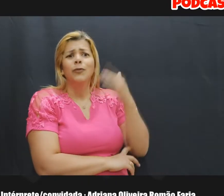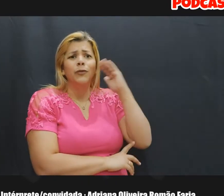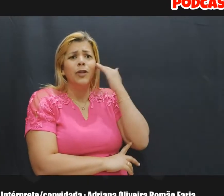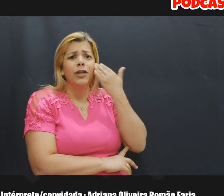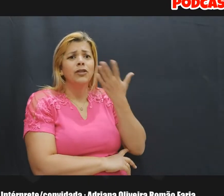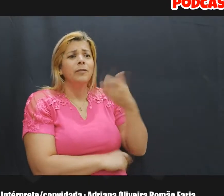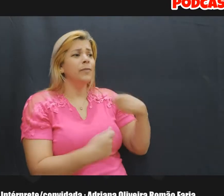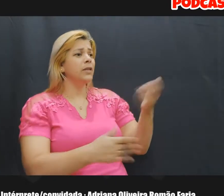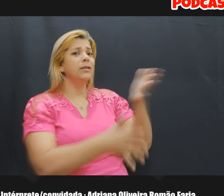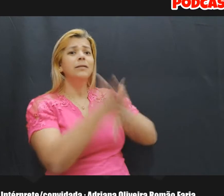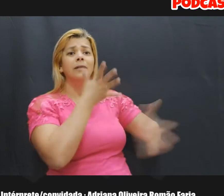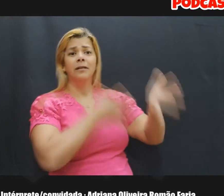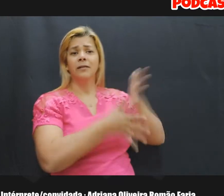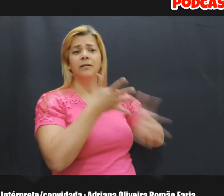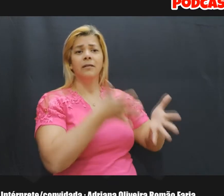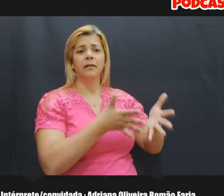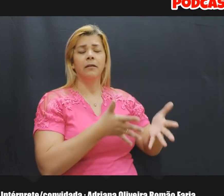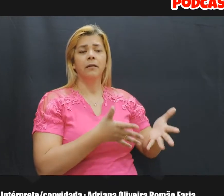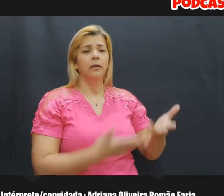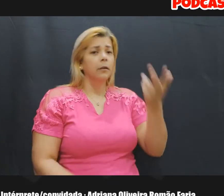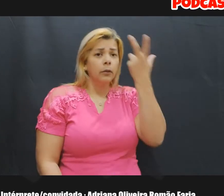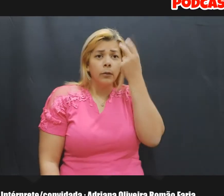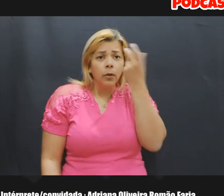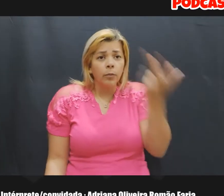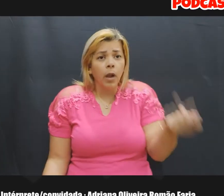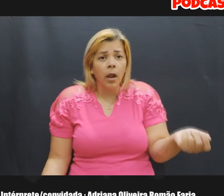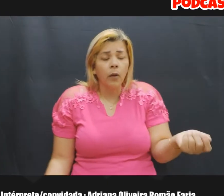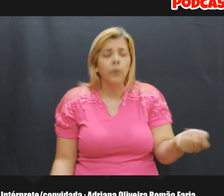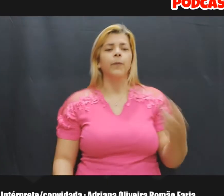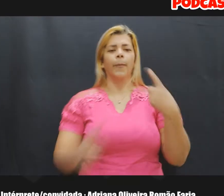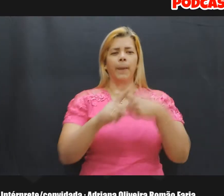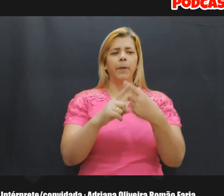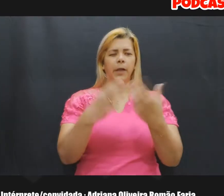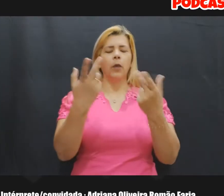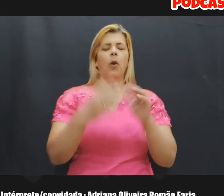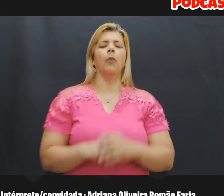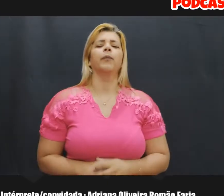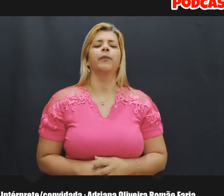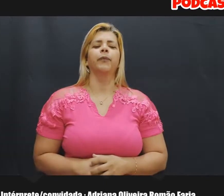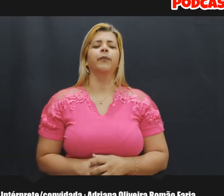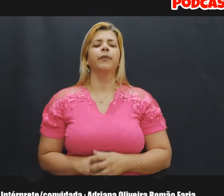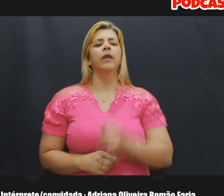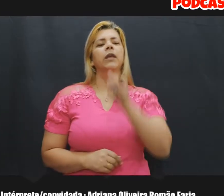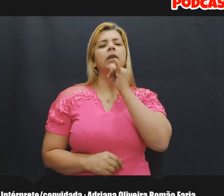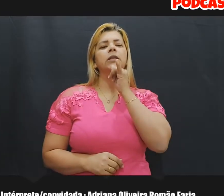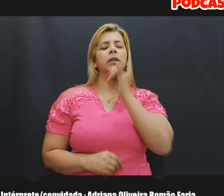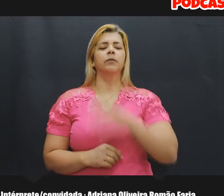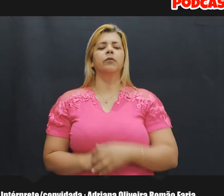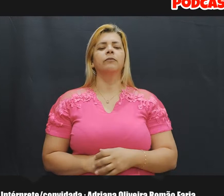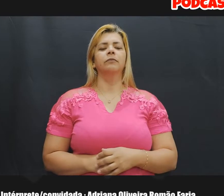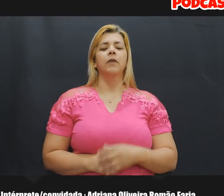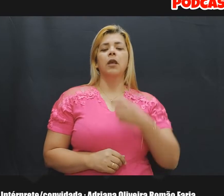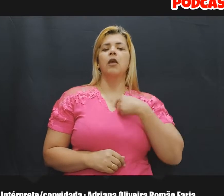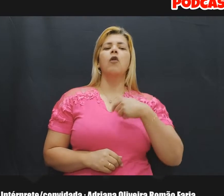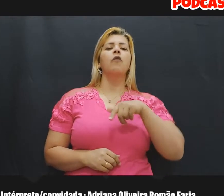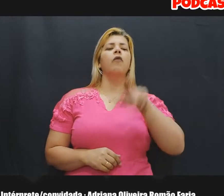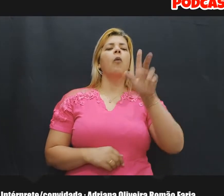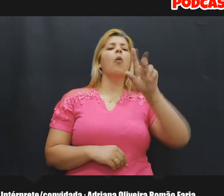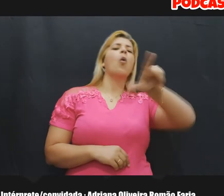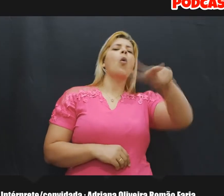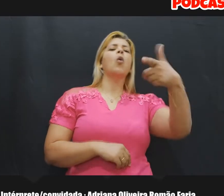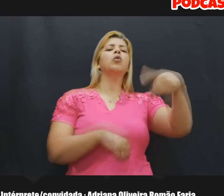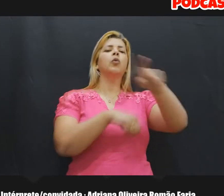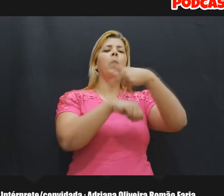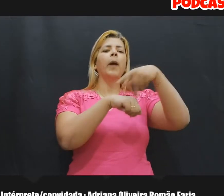é normal, porque imagina, você vai conversar com uma pessoa, é a mesma coisa de você ir para outro país. Você não